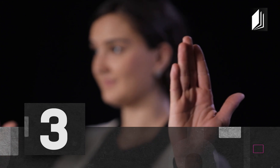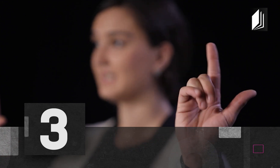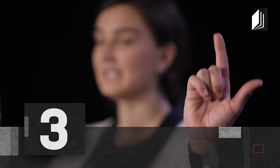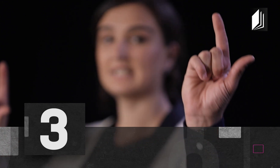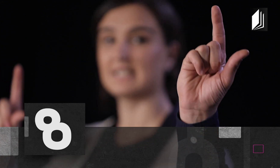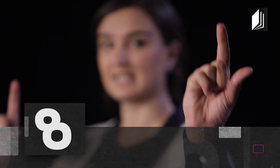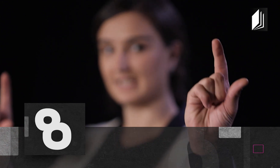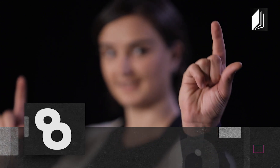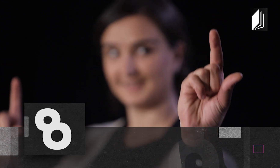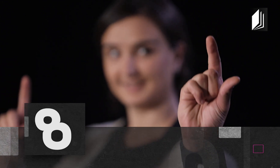S